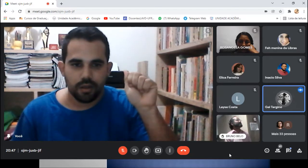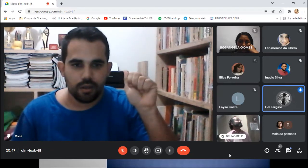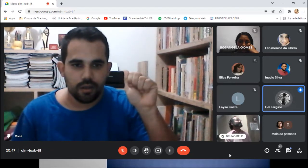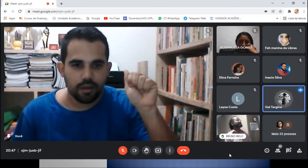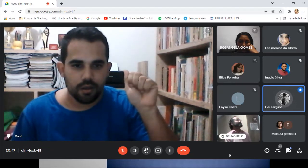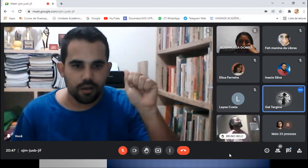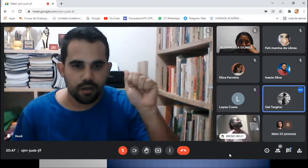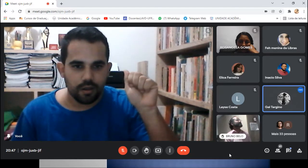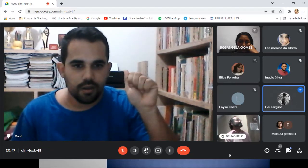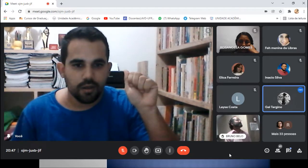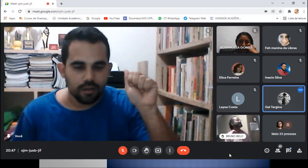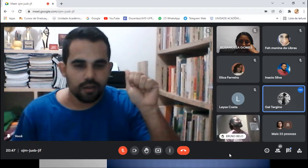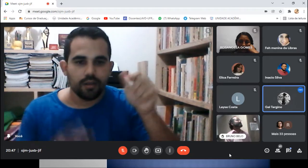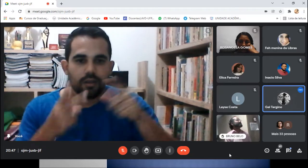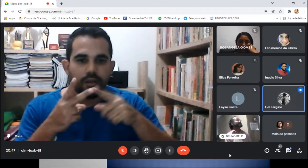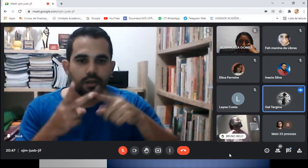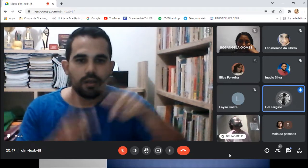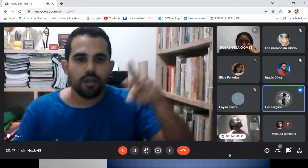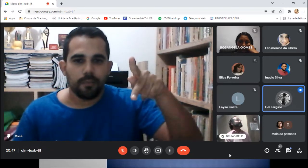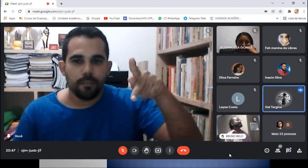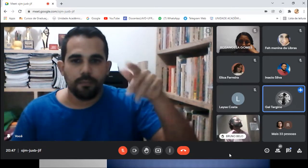oxítonas. O que é isso?